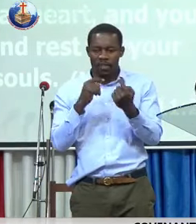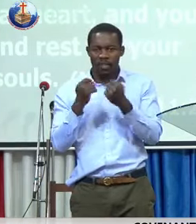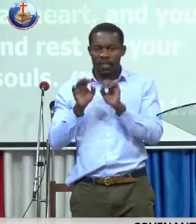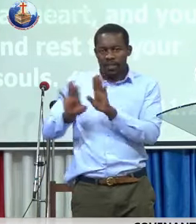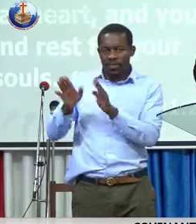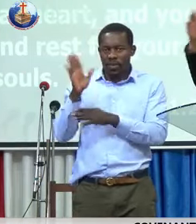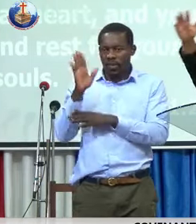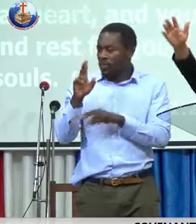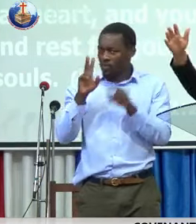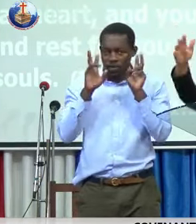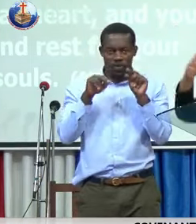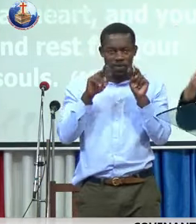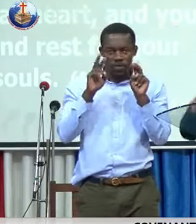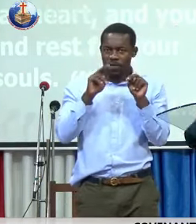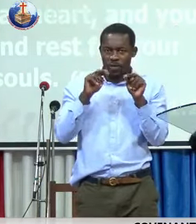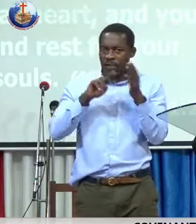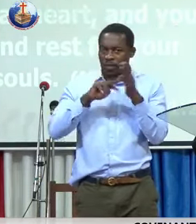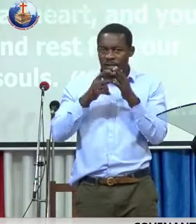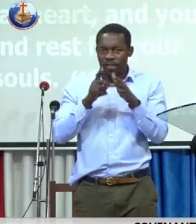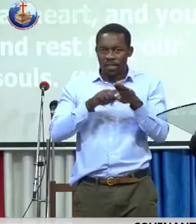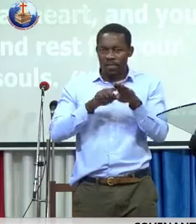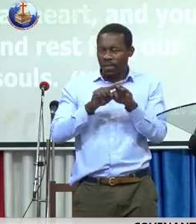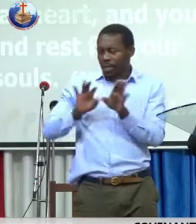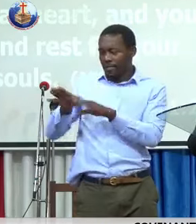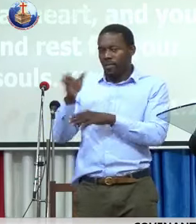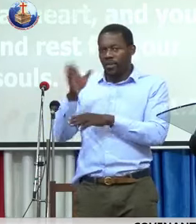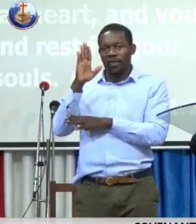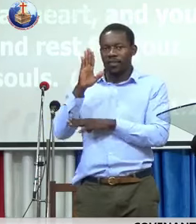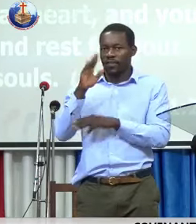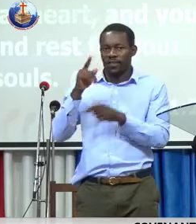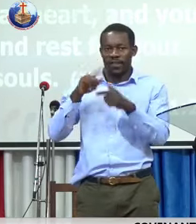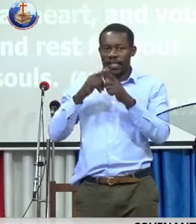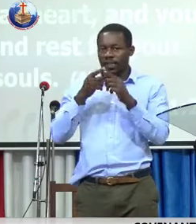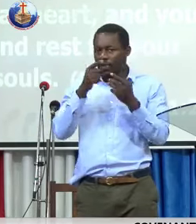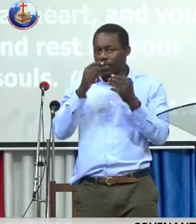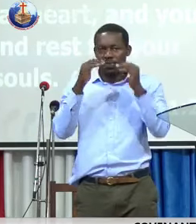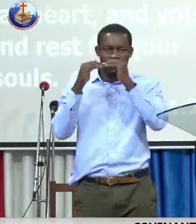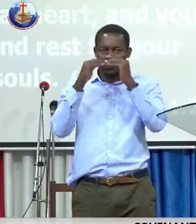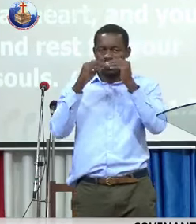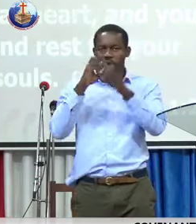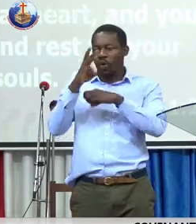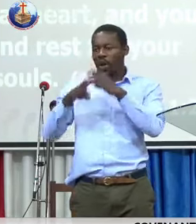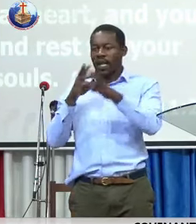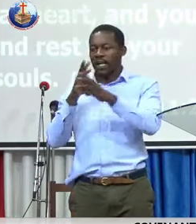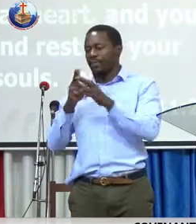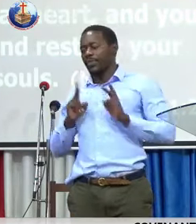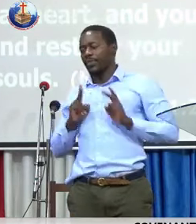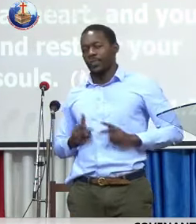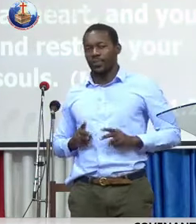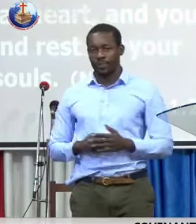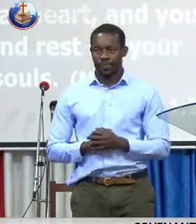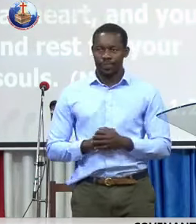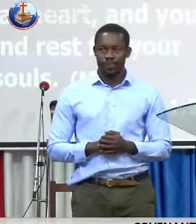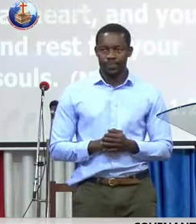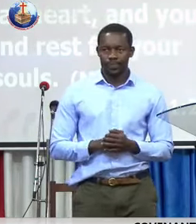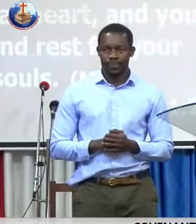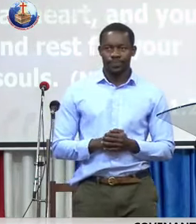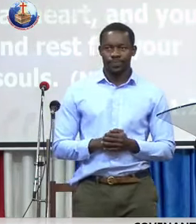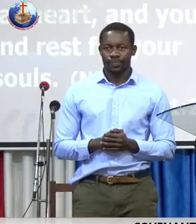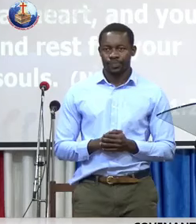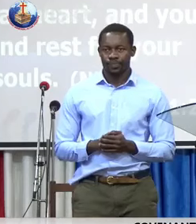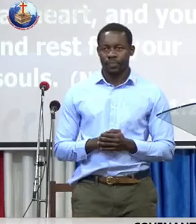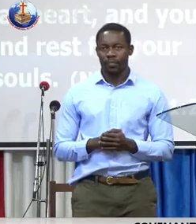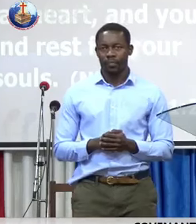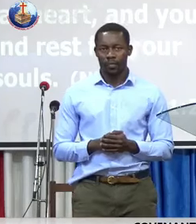will be like the people of the world. Kwa hivyo tunafaa tungangane tuone kwamba hiyo sifa haituondoi kwa Mungu, kwa sababu tutakuwa basi kama watu wa